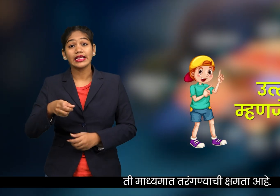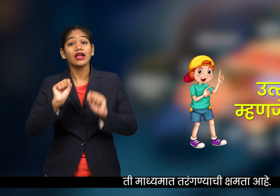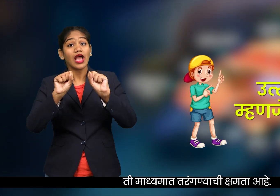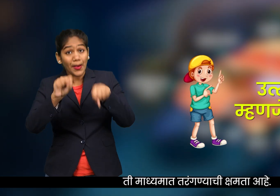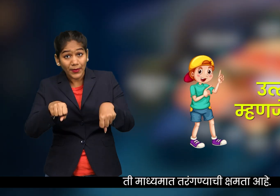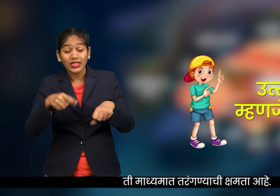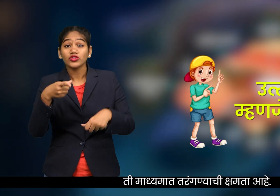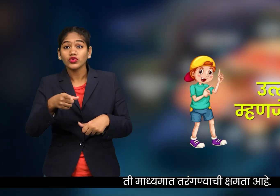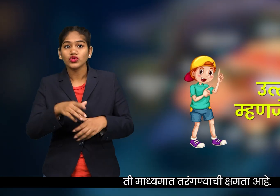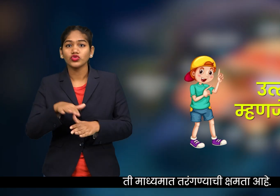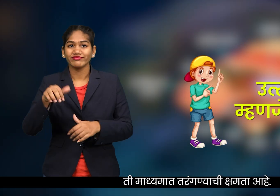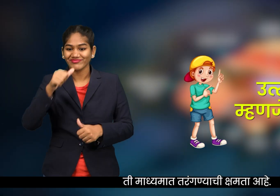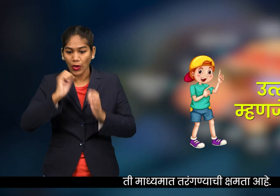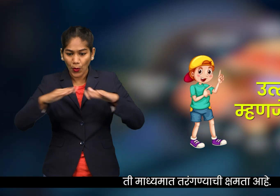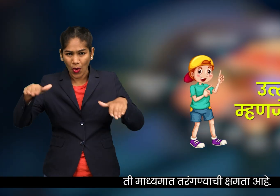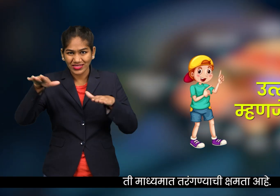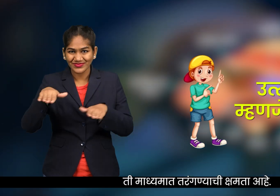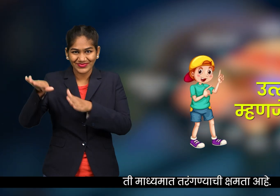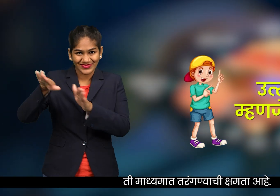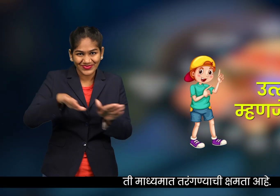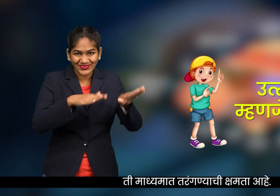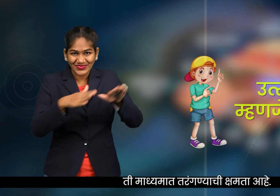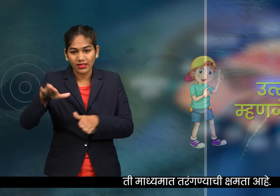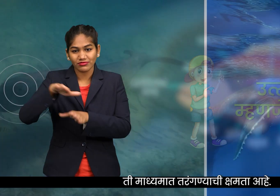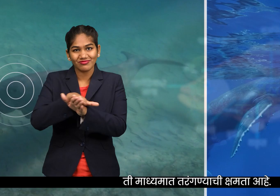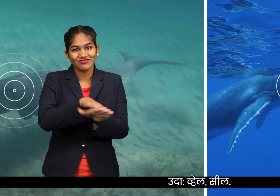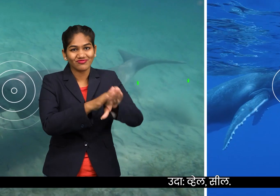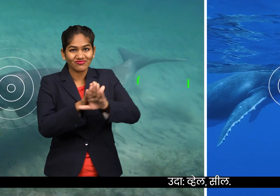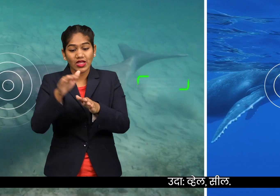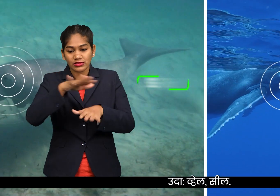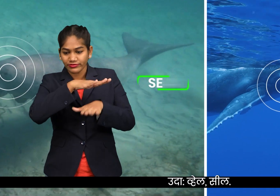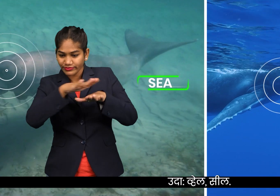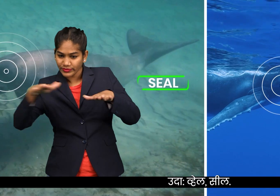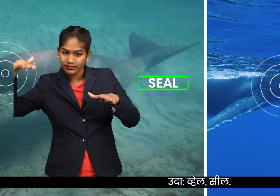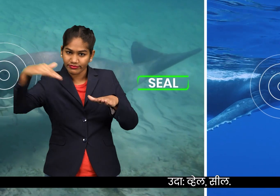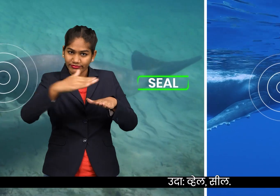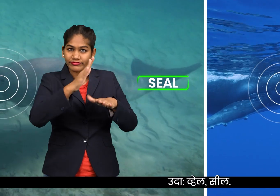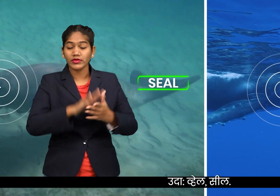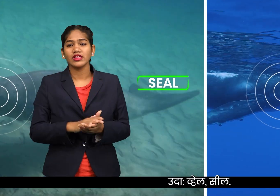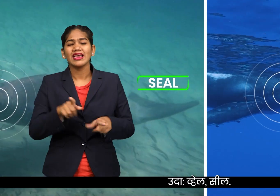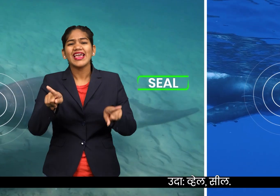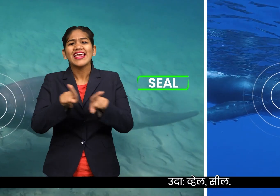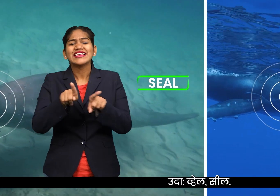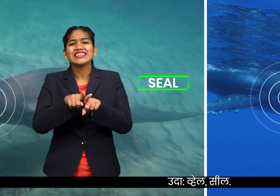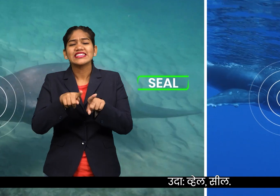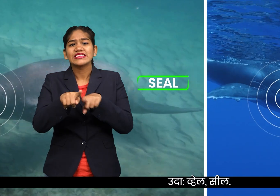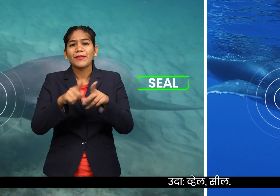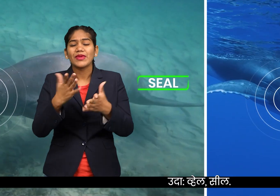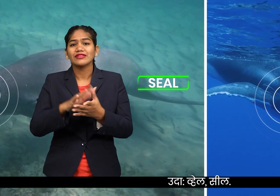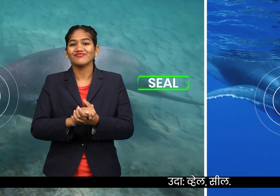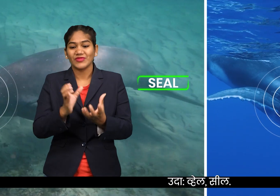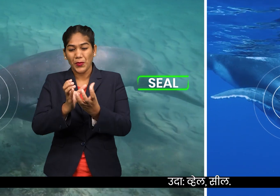ती माध्यमात तरंगण्याची क्षमता आहे. उदाहरण व्हेल, सील.